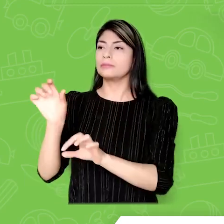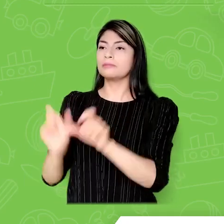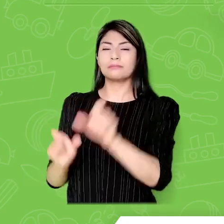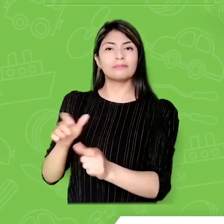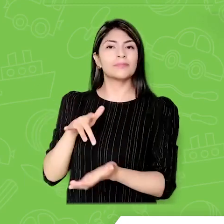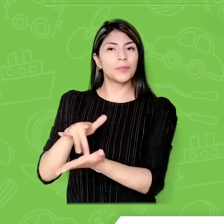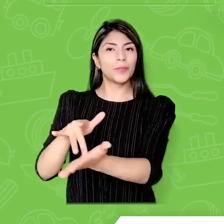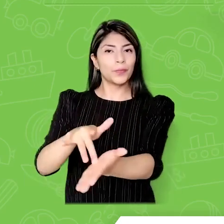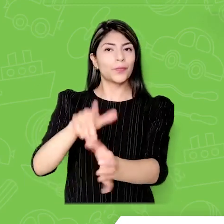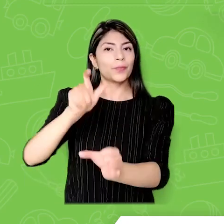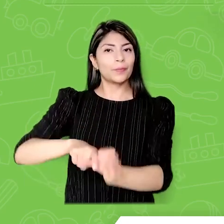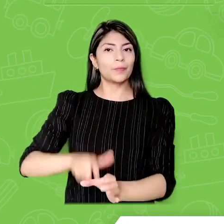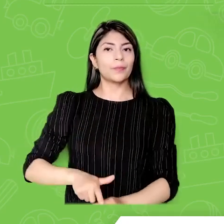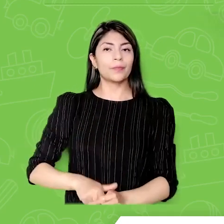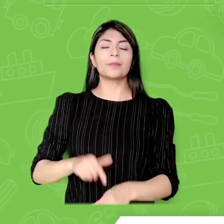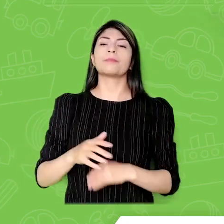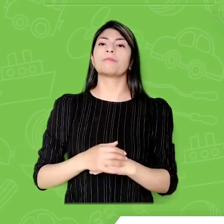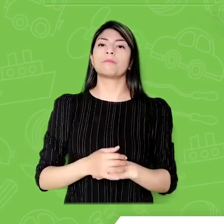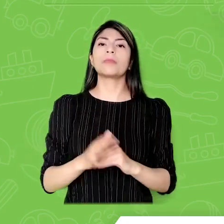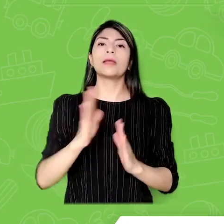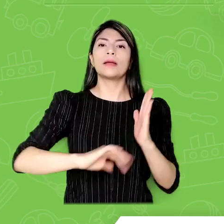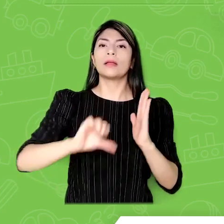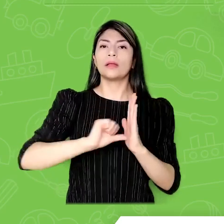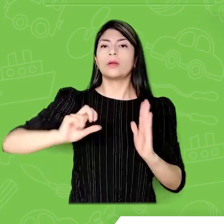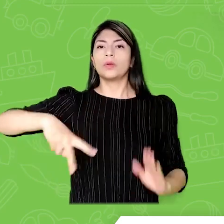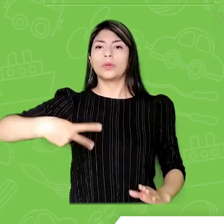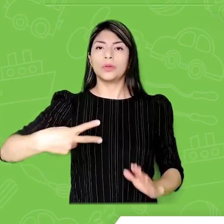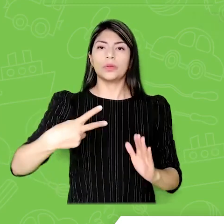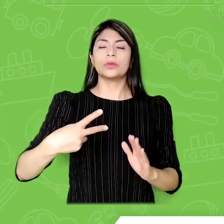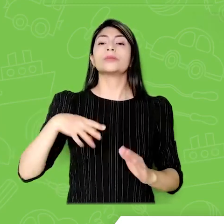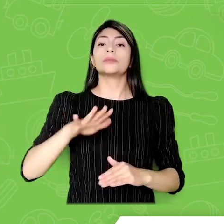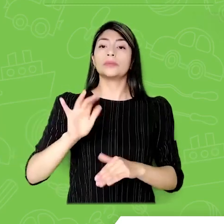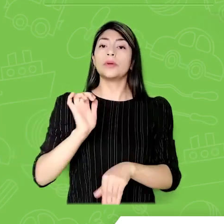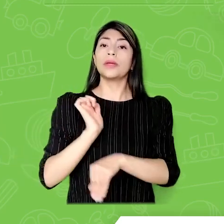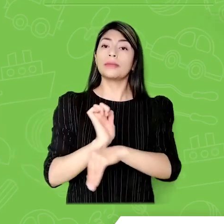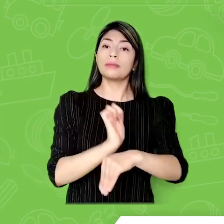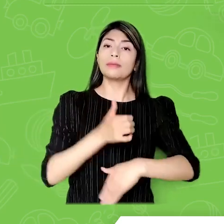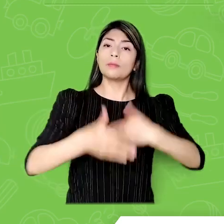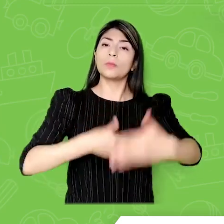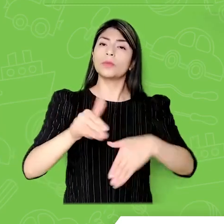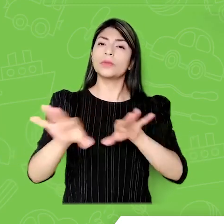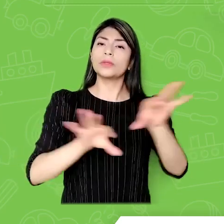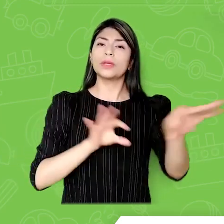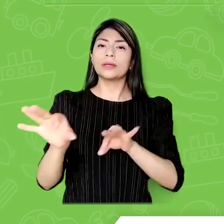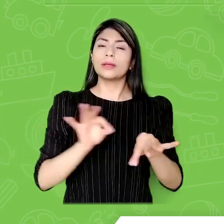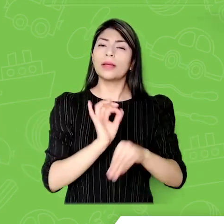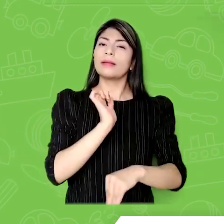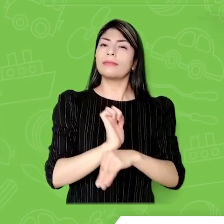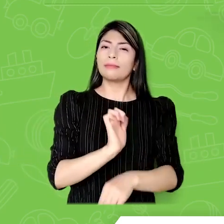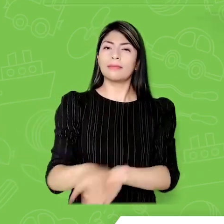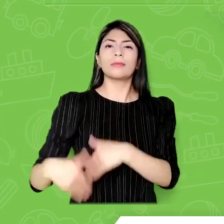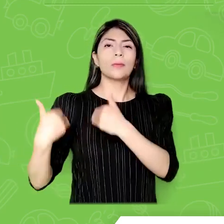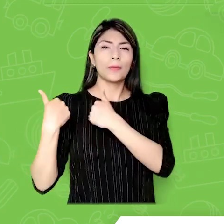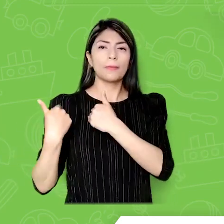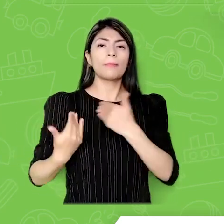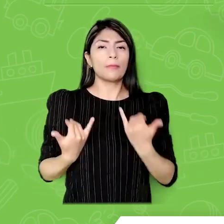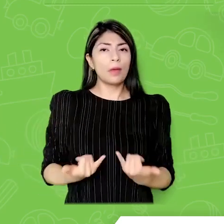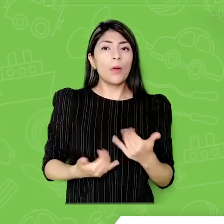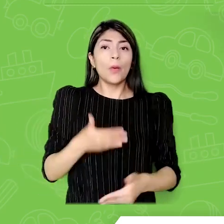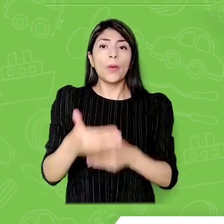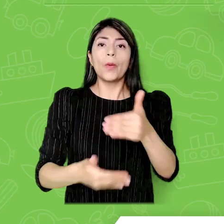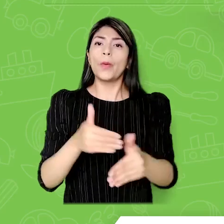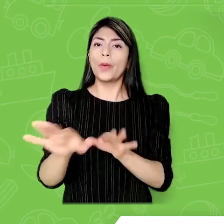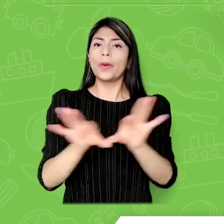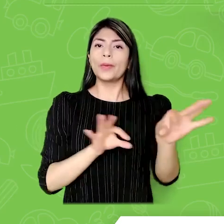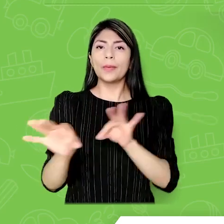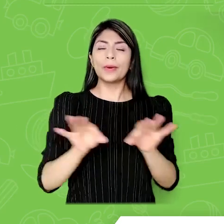Entidad responsable del proceso de selección. La entidad responsable del presente proceso de selección es la